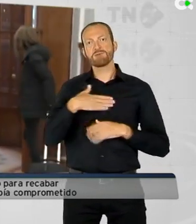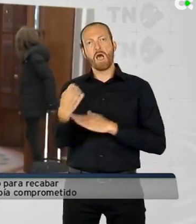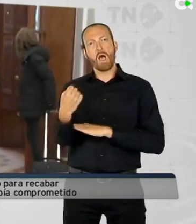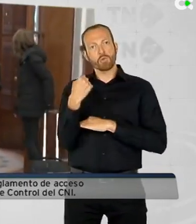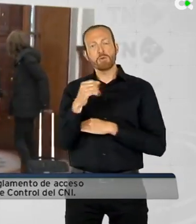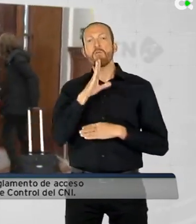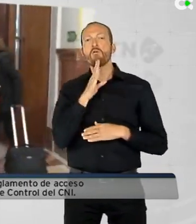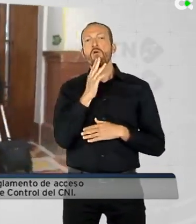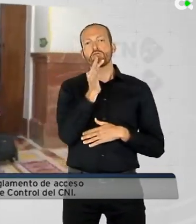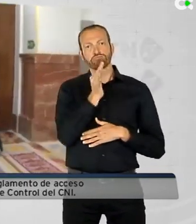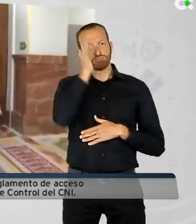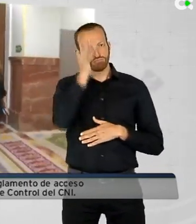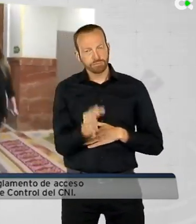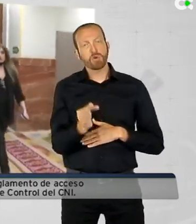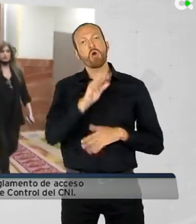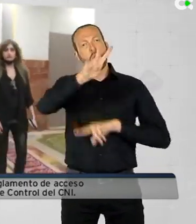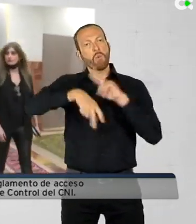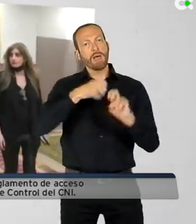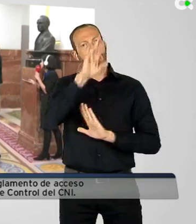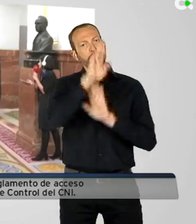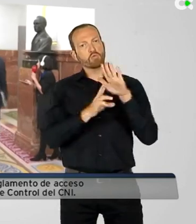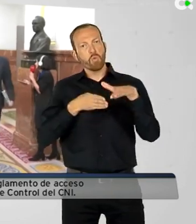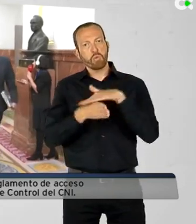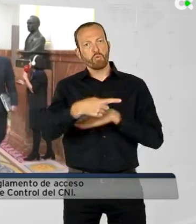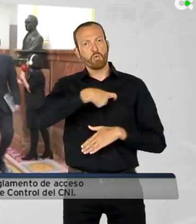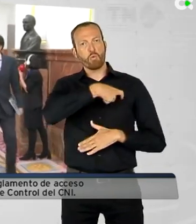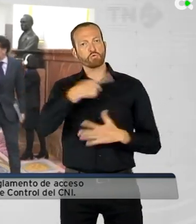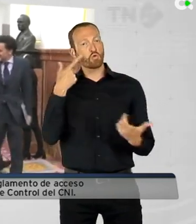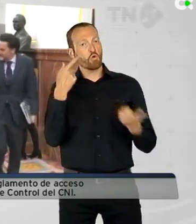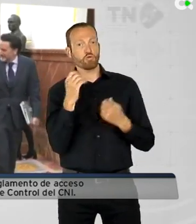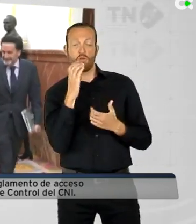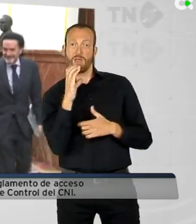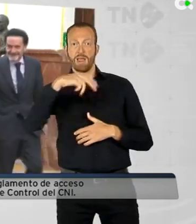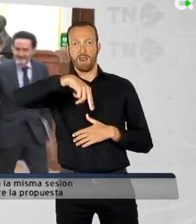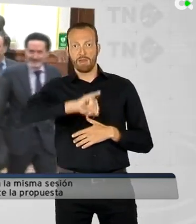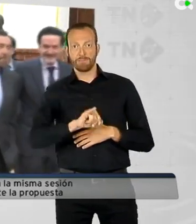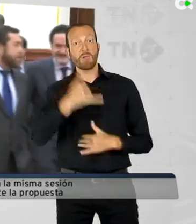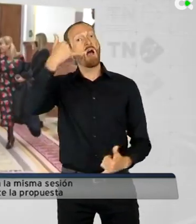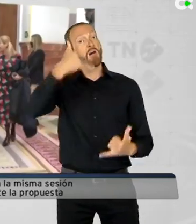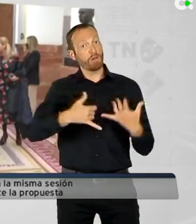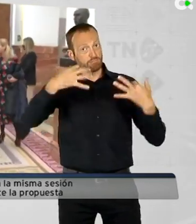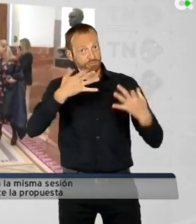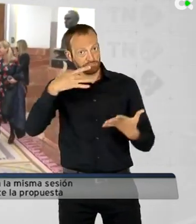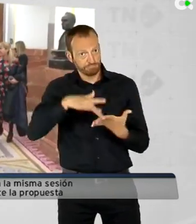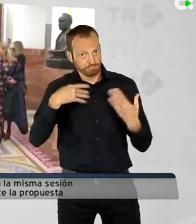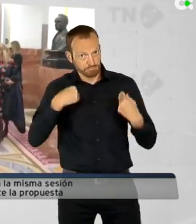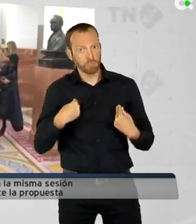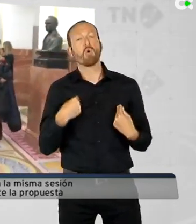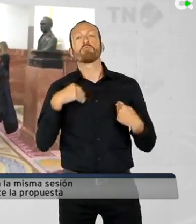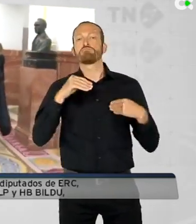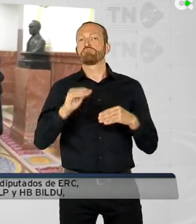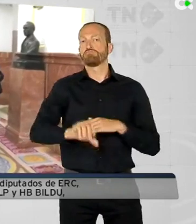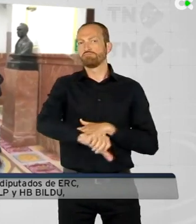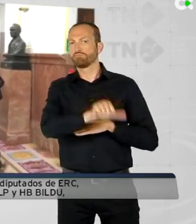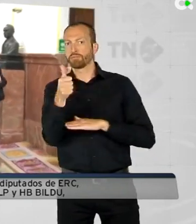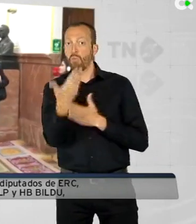había comprometido a modificar el reglamento de acceso a la Comisión de Control del CNI. Finalmente, en la misma sesión salió adelante